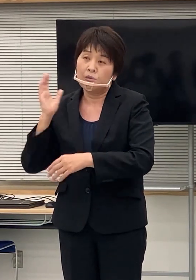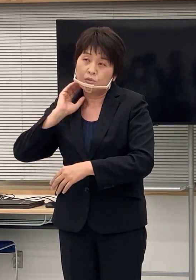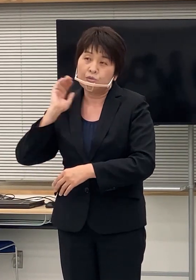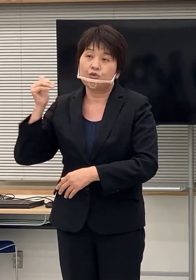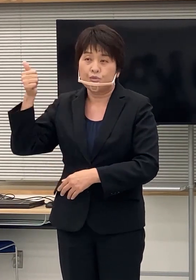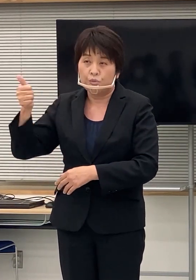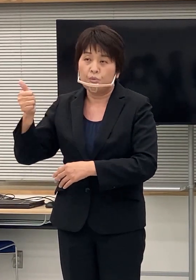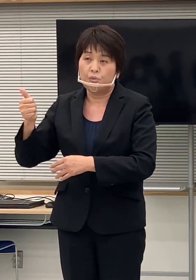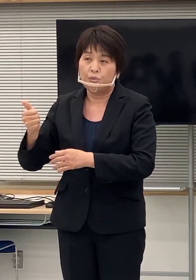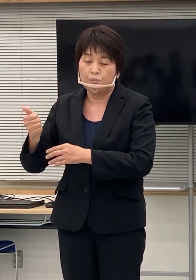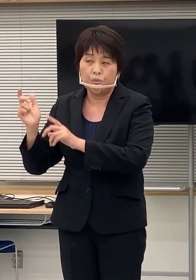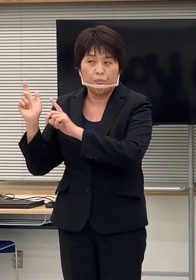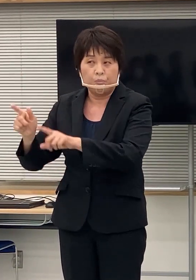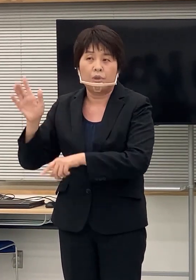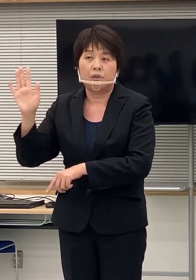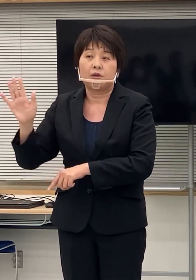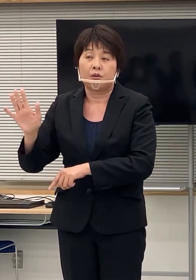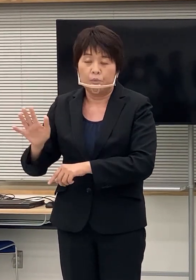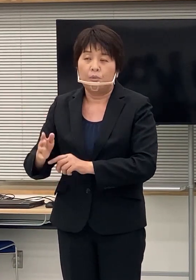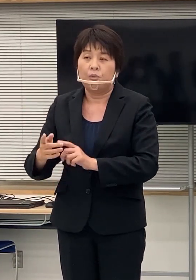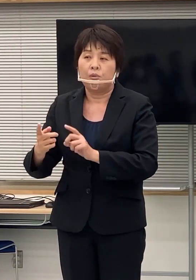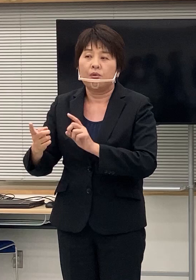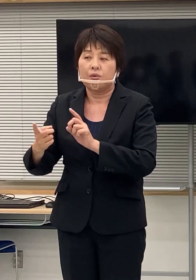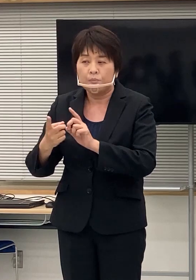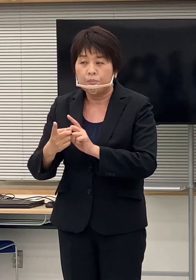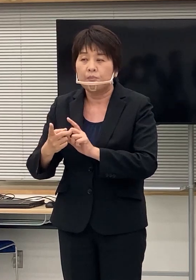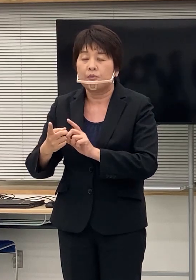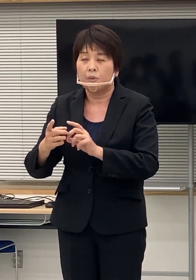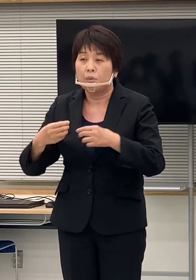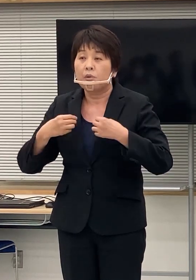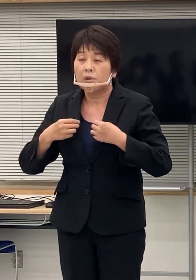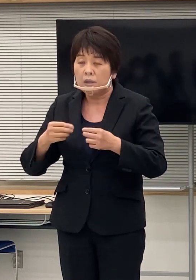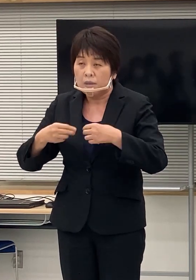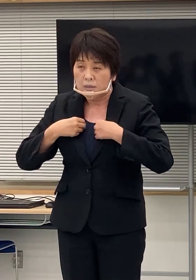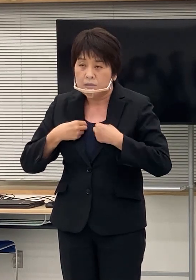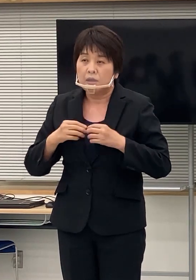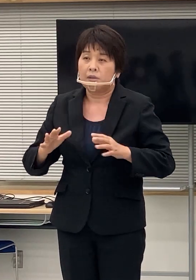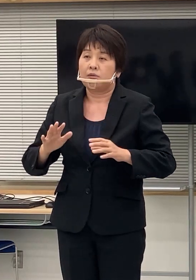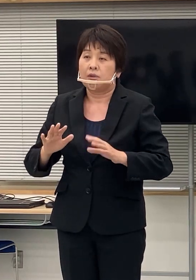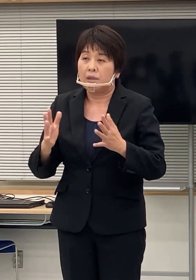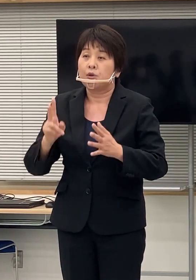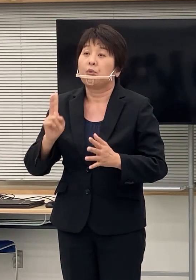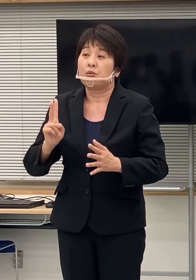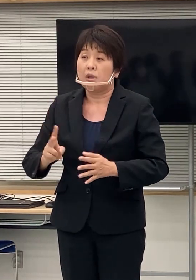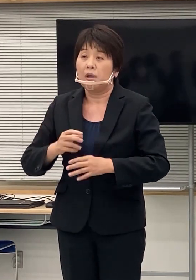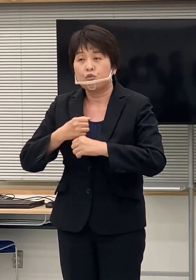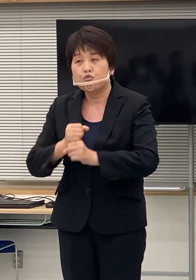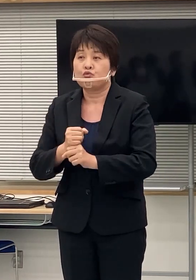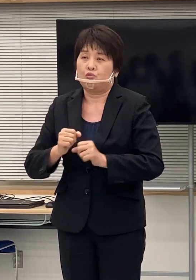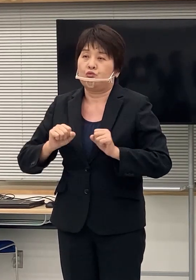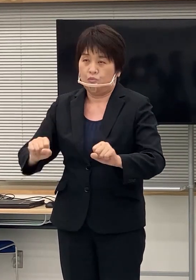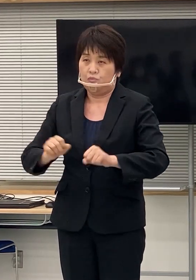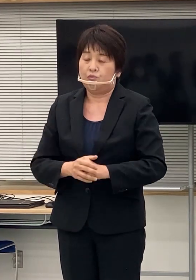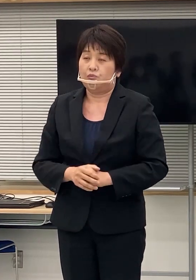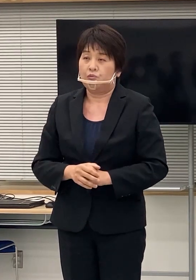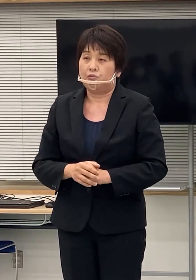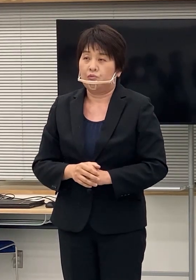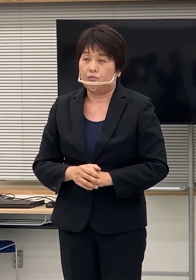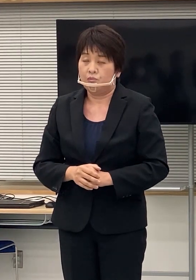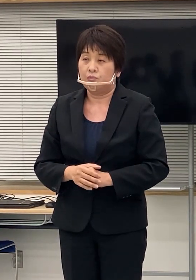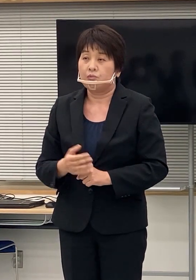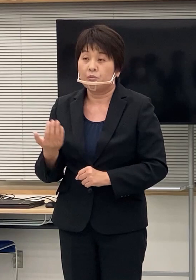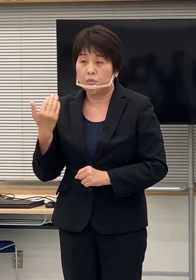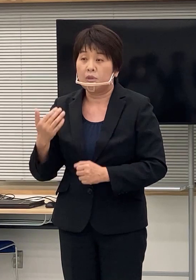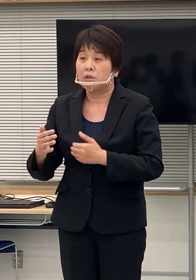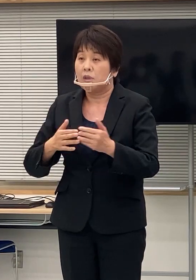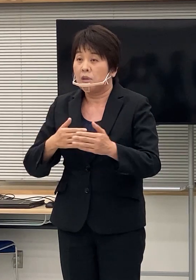戦ということになれば、接触をしても感染をしないような工夫をする、これまで知見が集まれてきた中